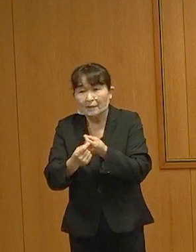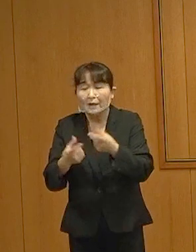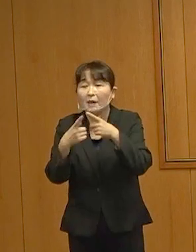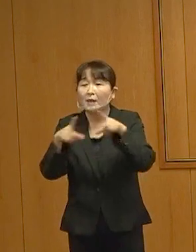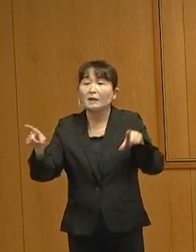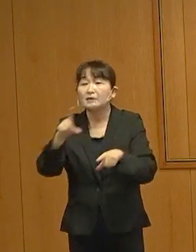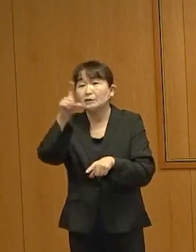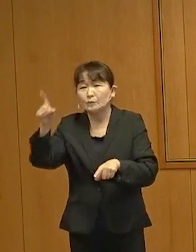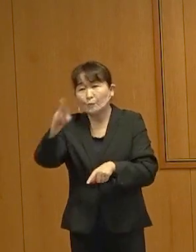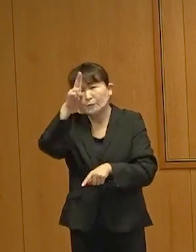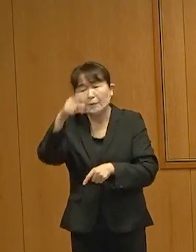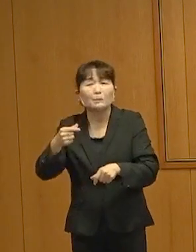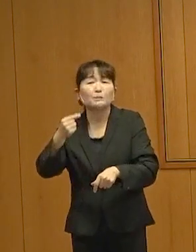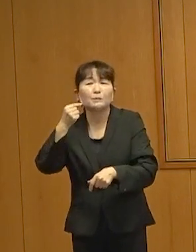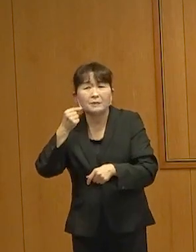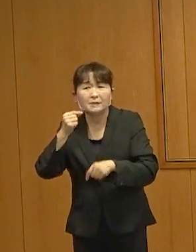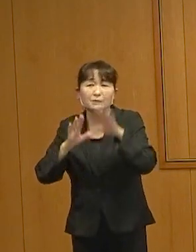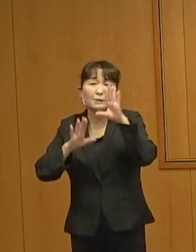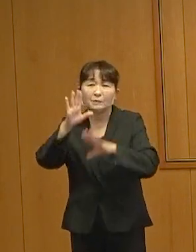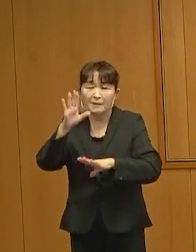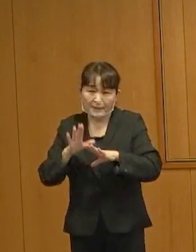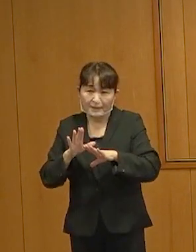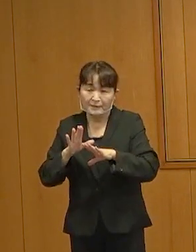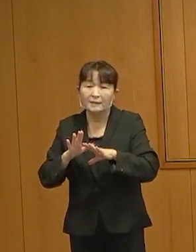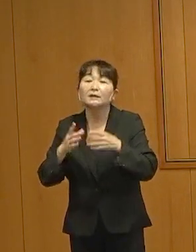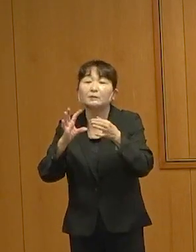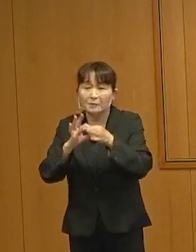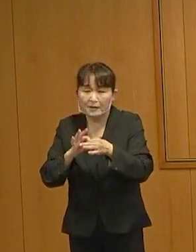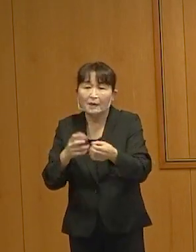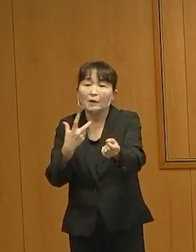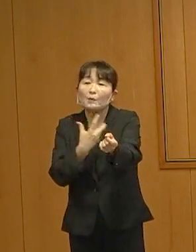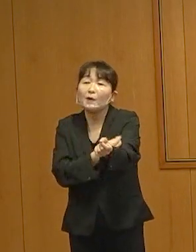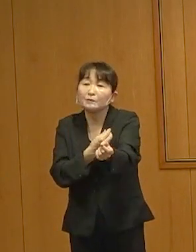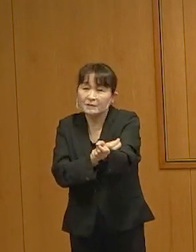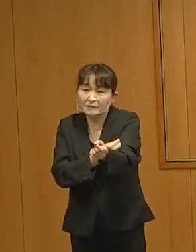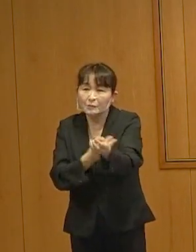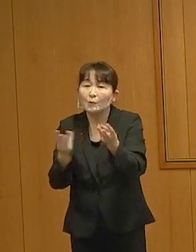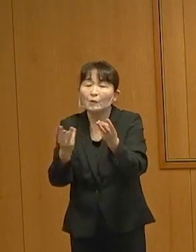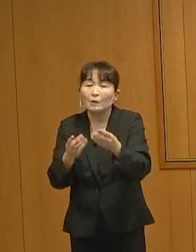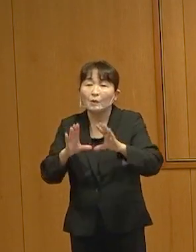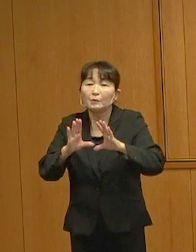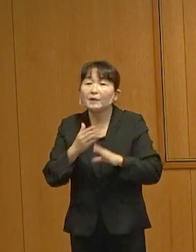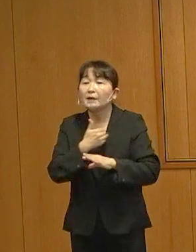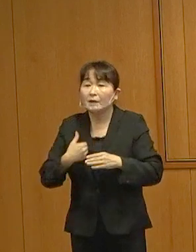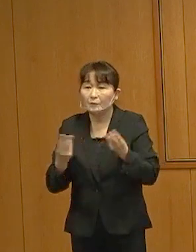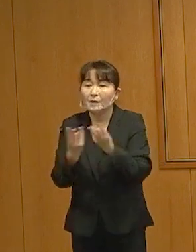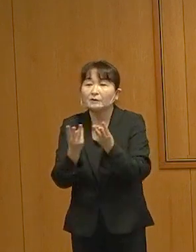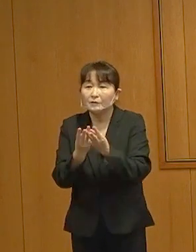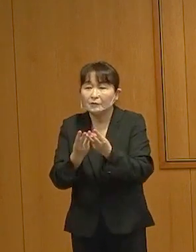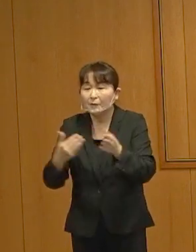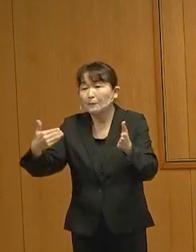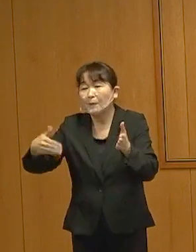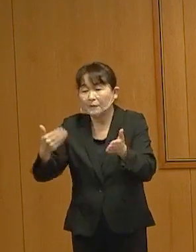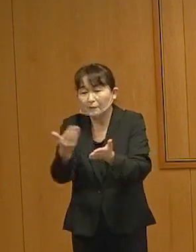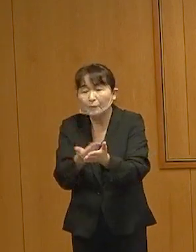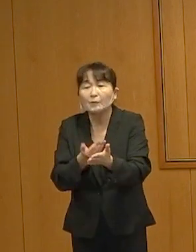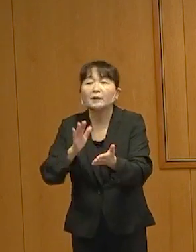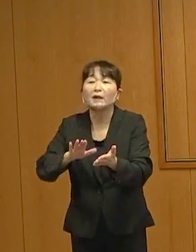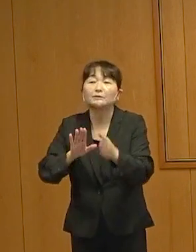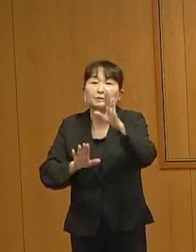体には全てが埋まっている状況ではないという状況です。数字等については担当局長から。